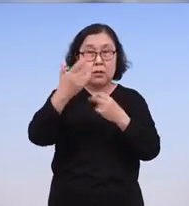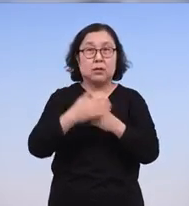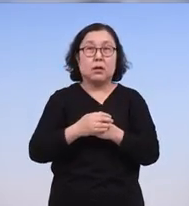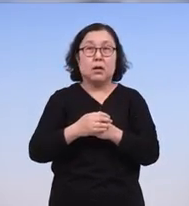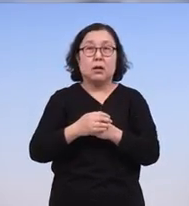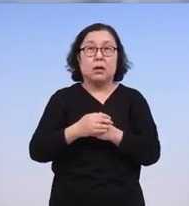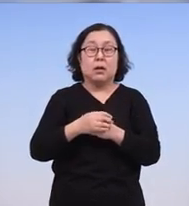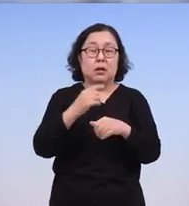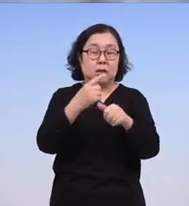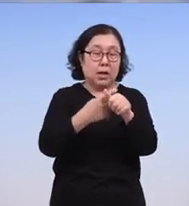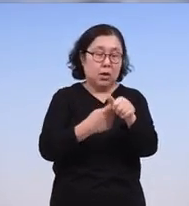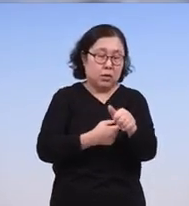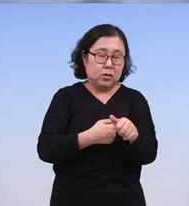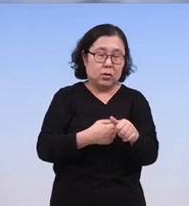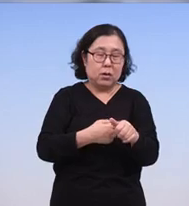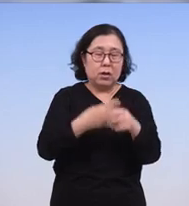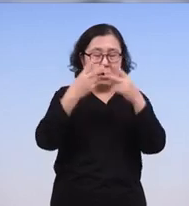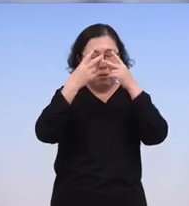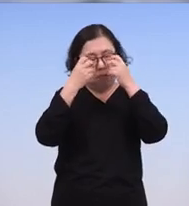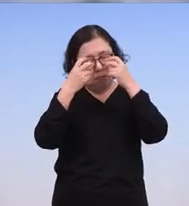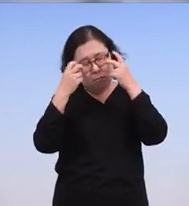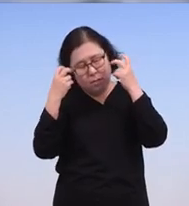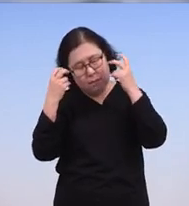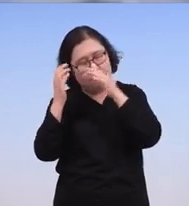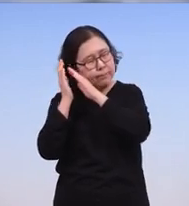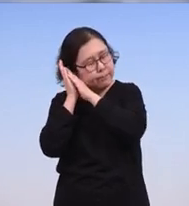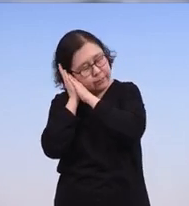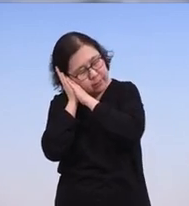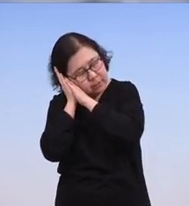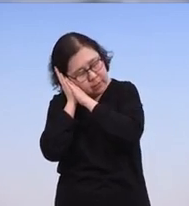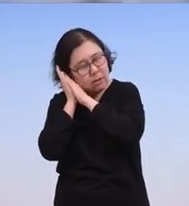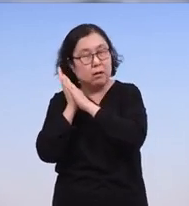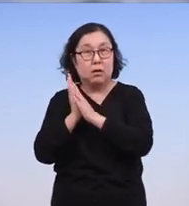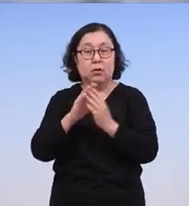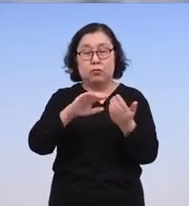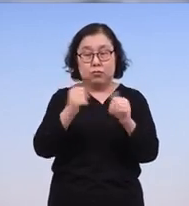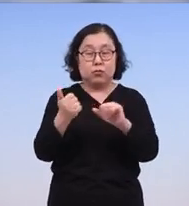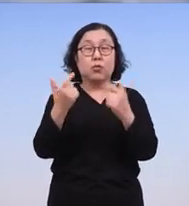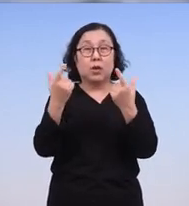있습니다. 스르르 그냥 이게 난 죽는 거라 생각해요.